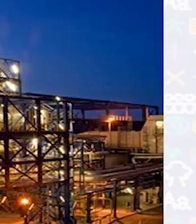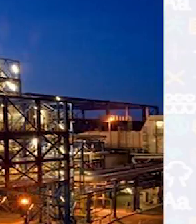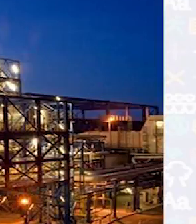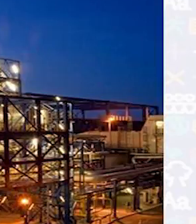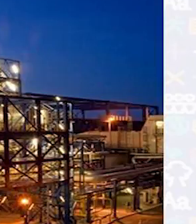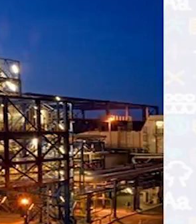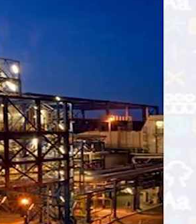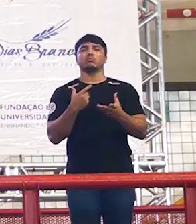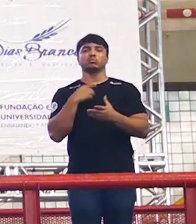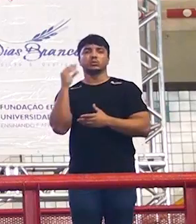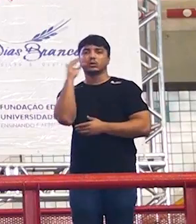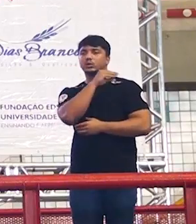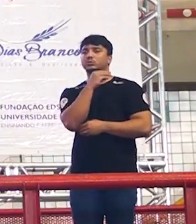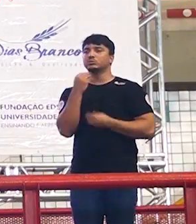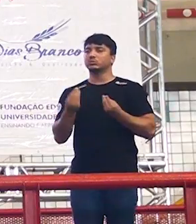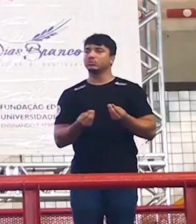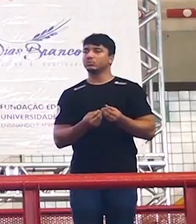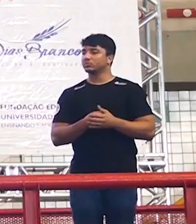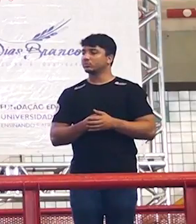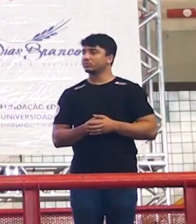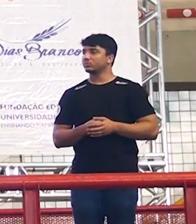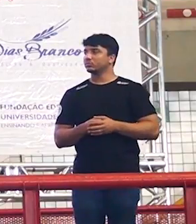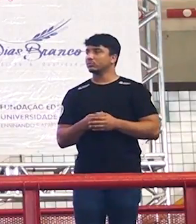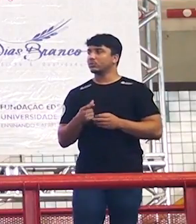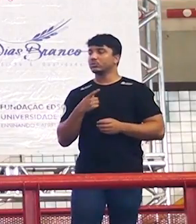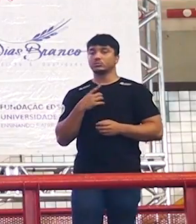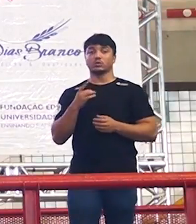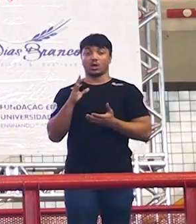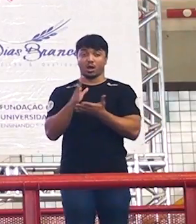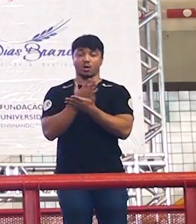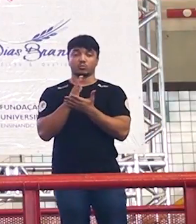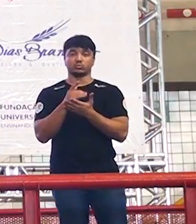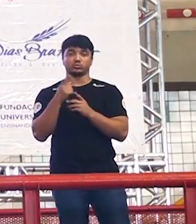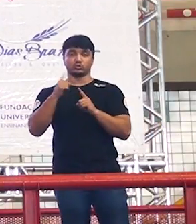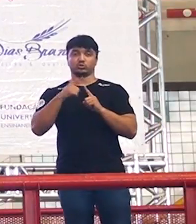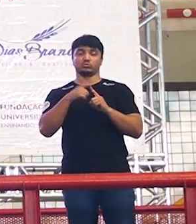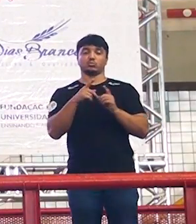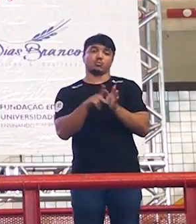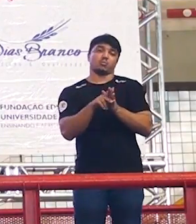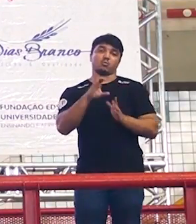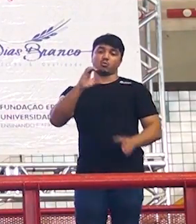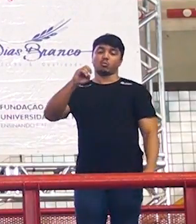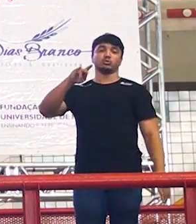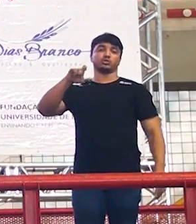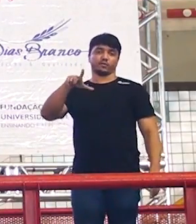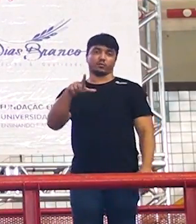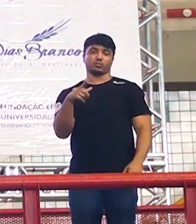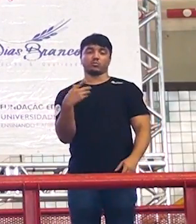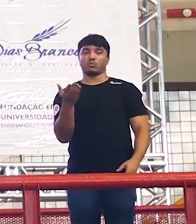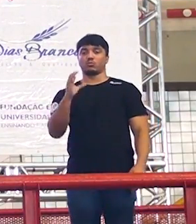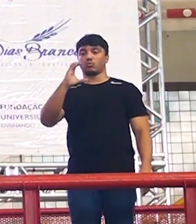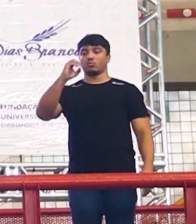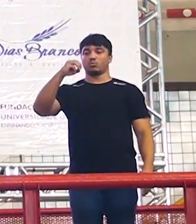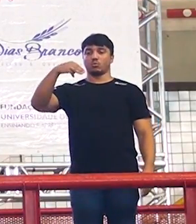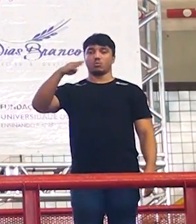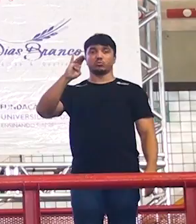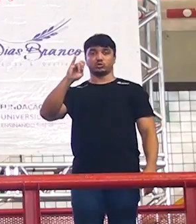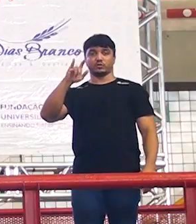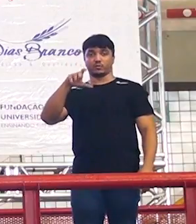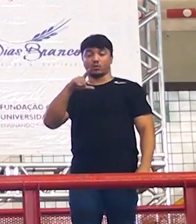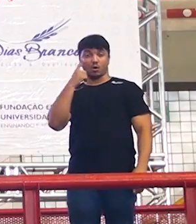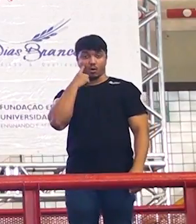vire vapor e movimente a turbina? Queimando algum tipo de combustível. Ou seja, A diferença